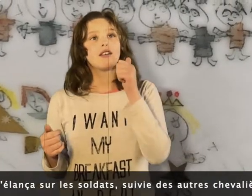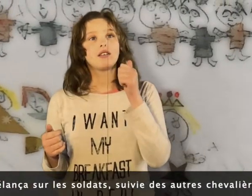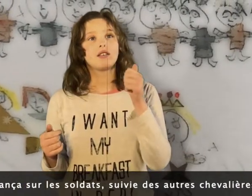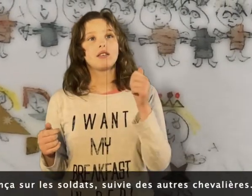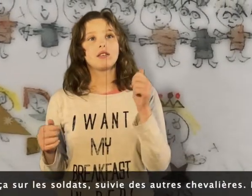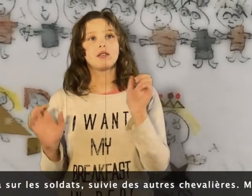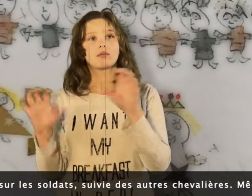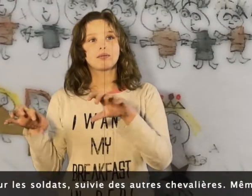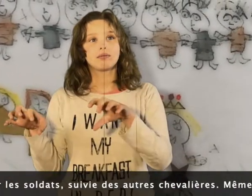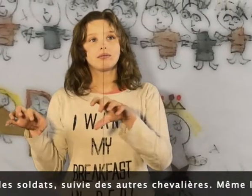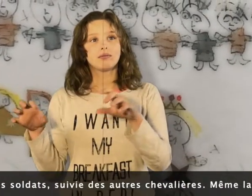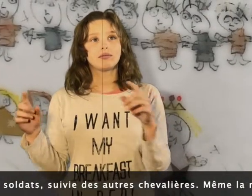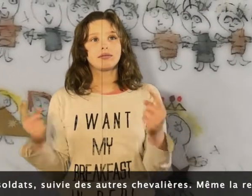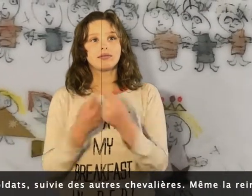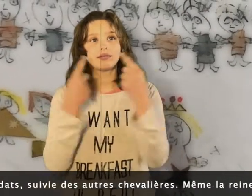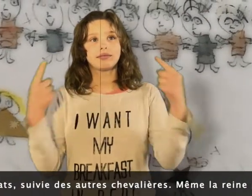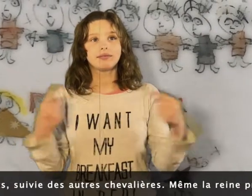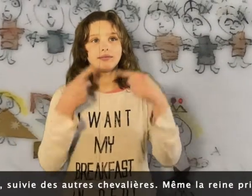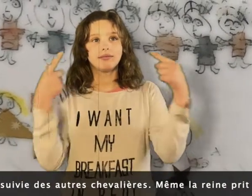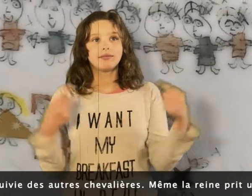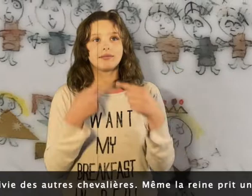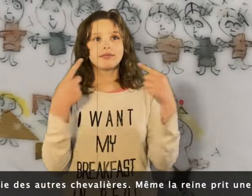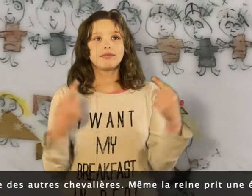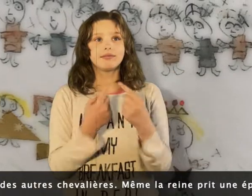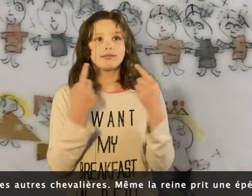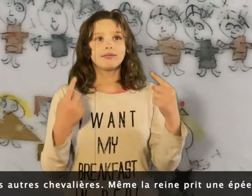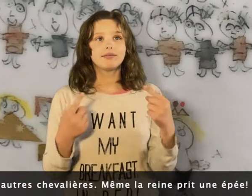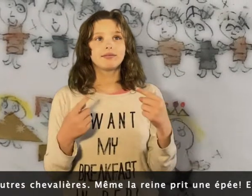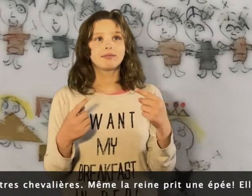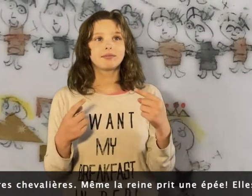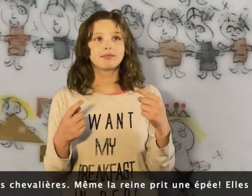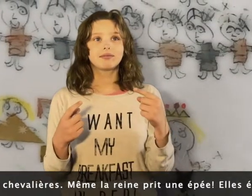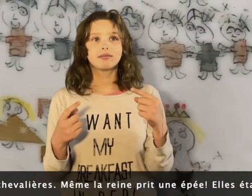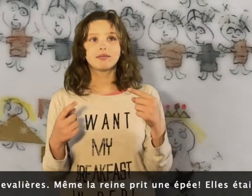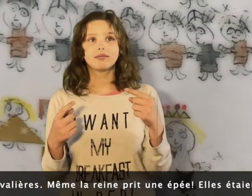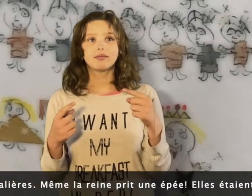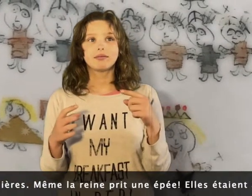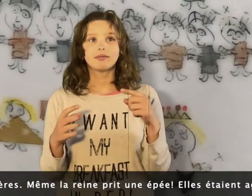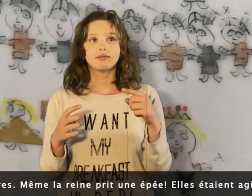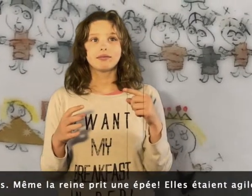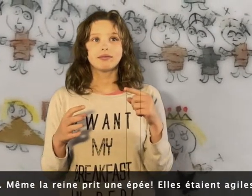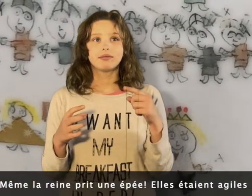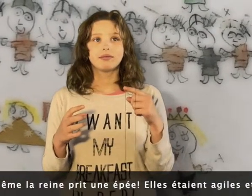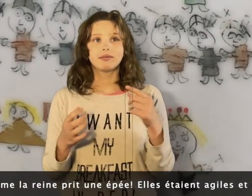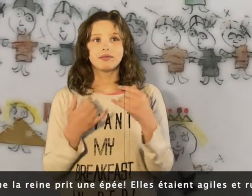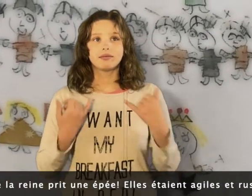Elle s'élança sur les soldats, suivie des autres chevalières. Même la reine prit une